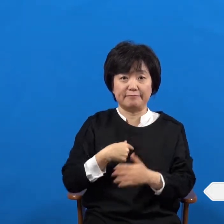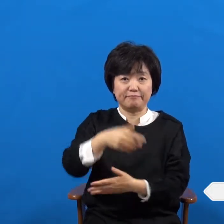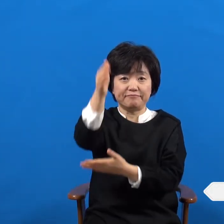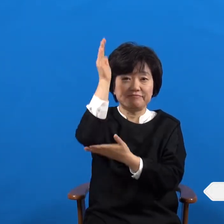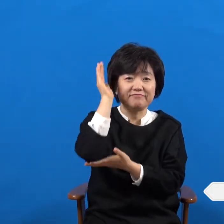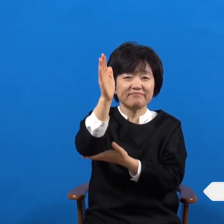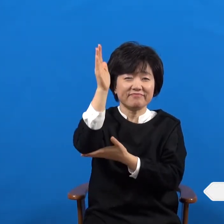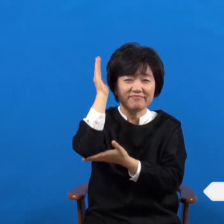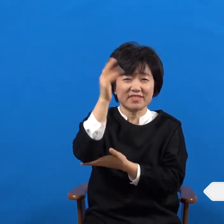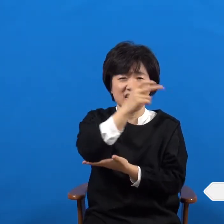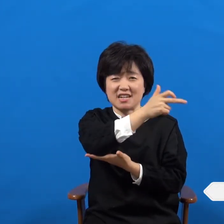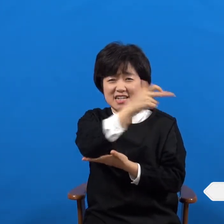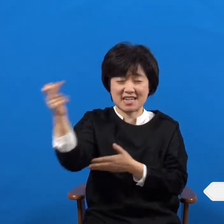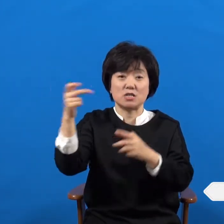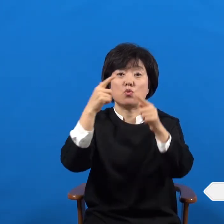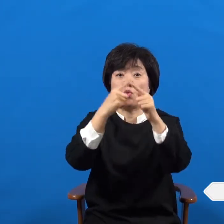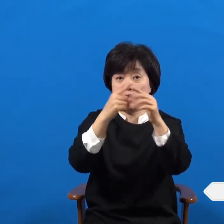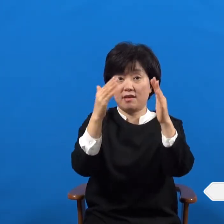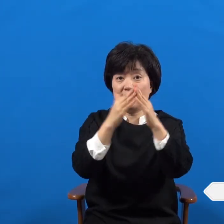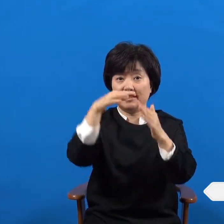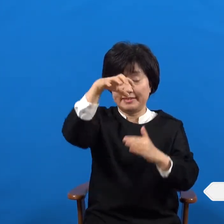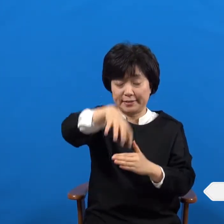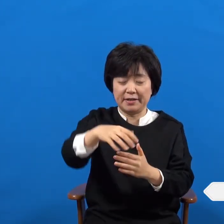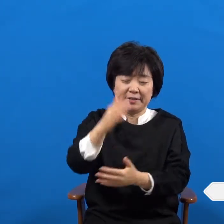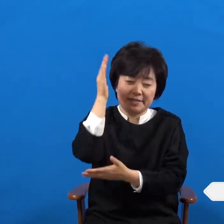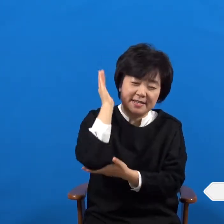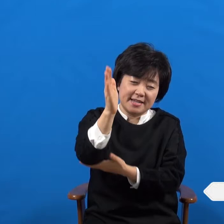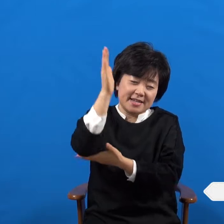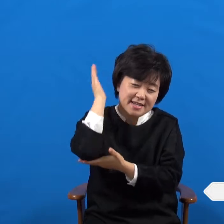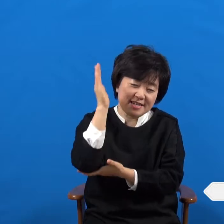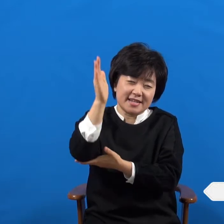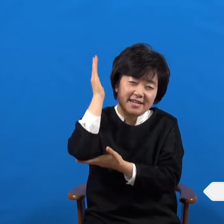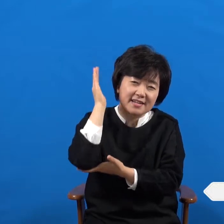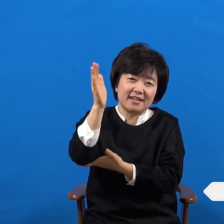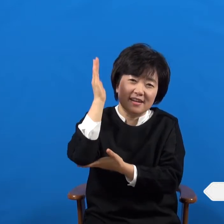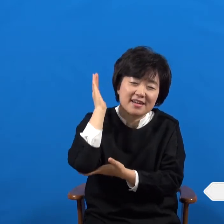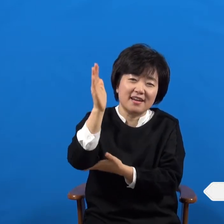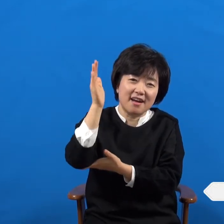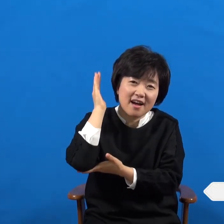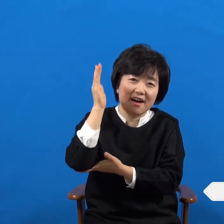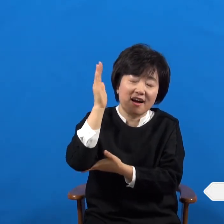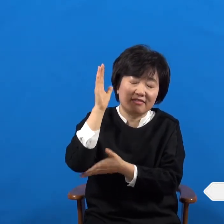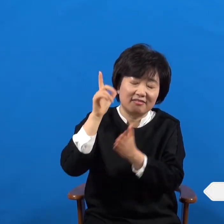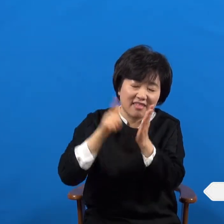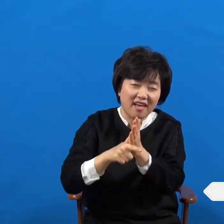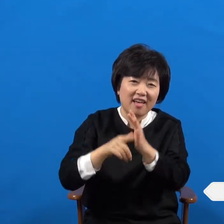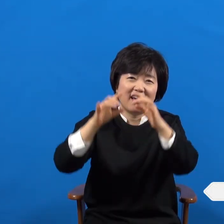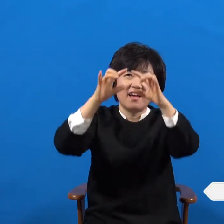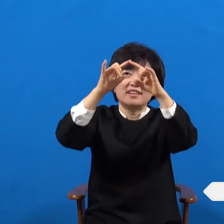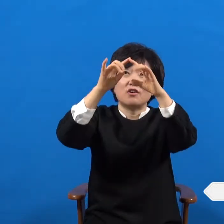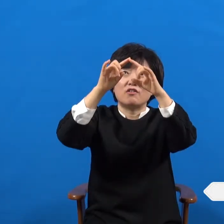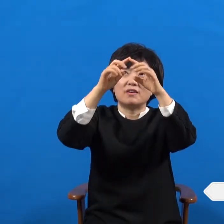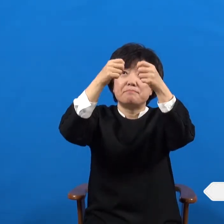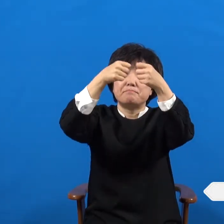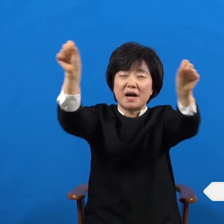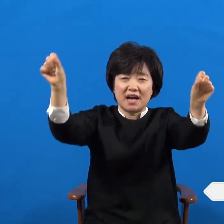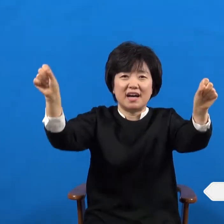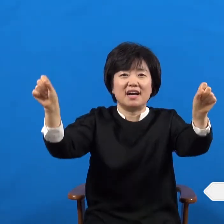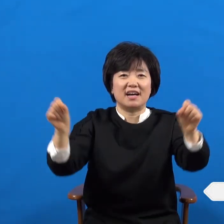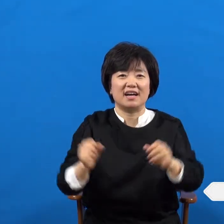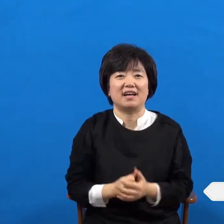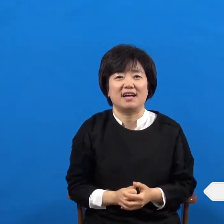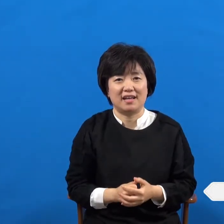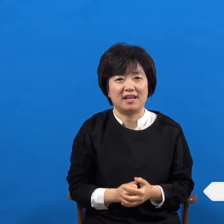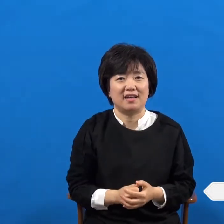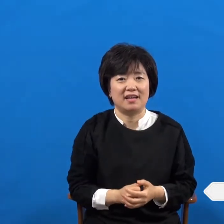하는데 꽤 큰 교회였습니다. 열심히 설교를 하고 있는 중간에 그만 전기가 나가버리고